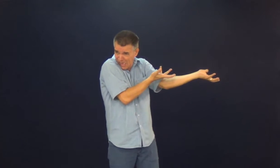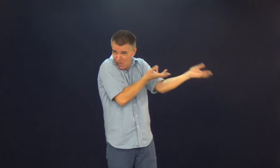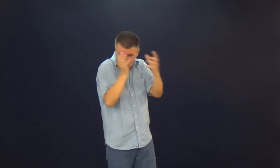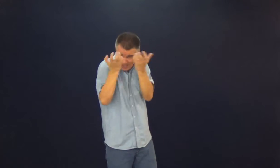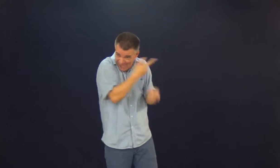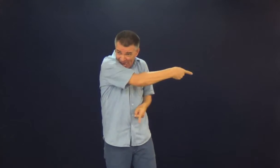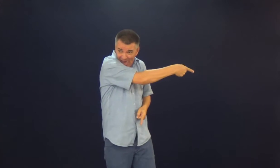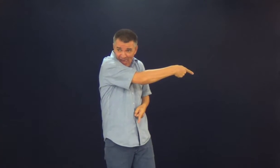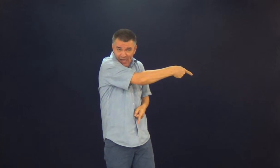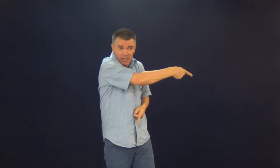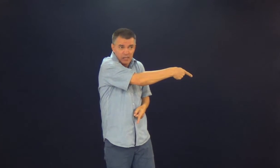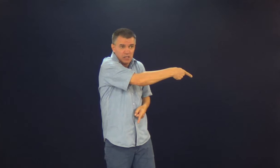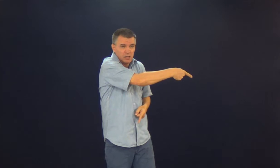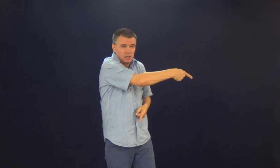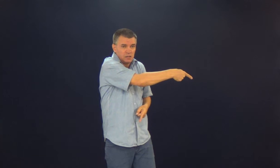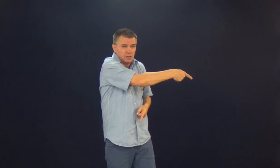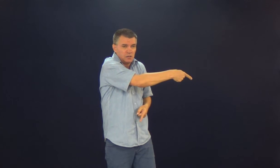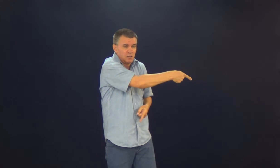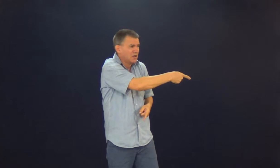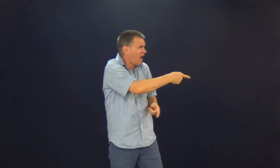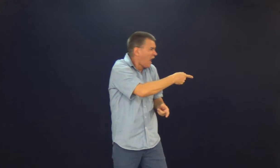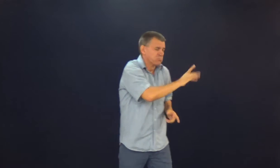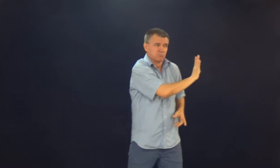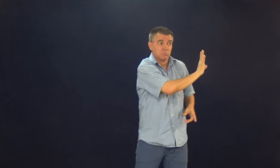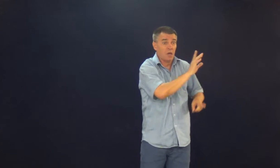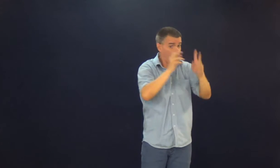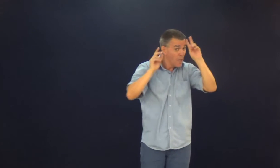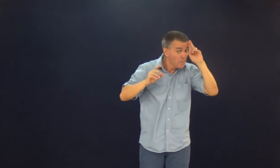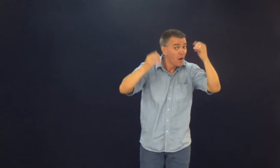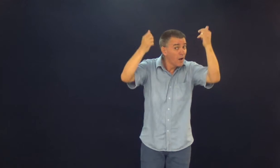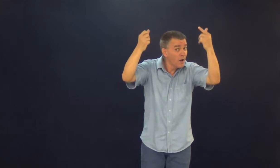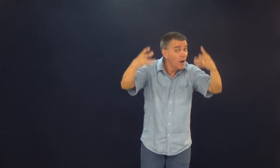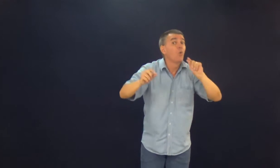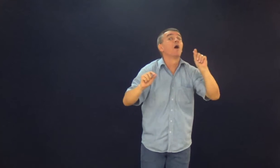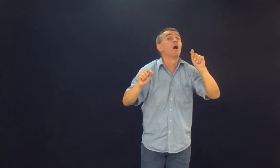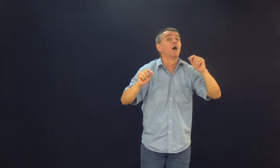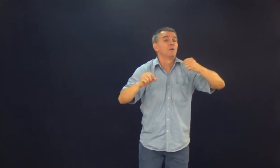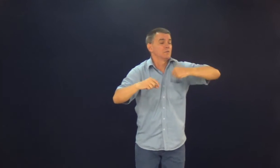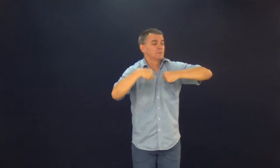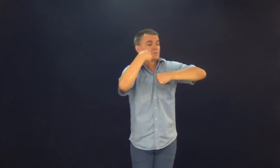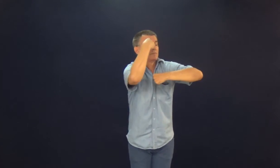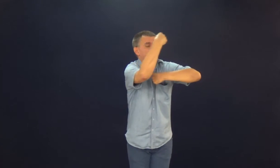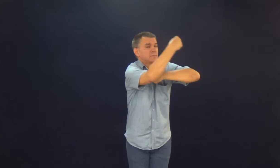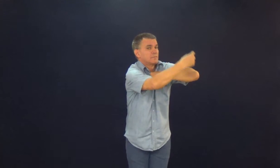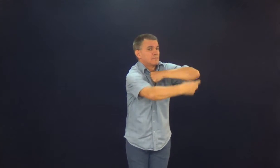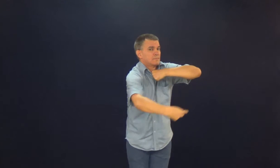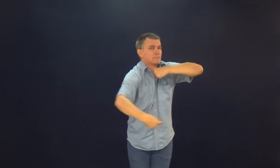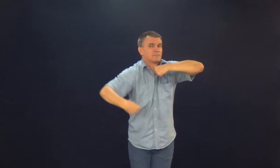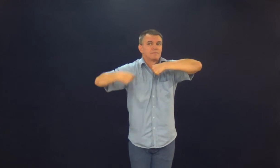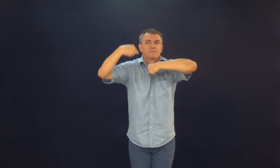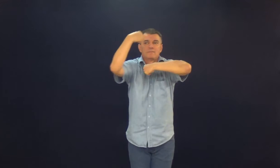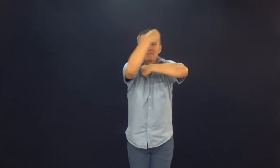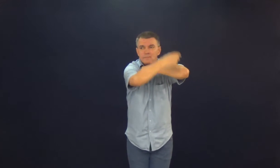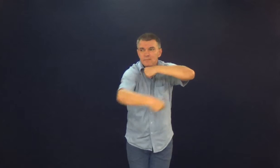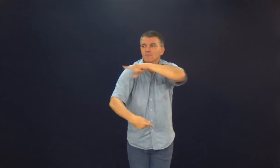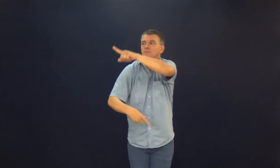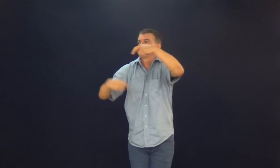você quer coisa mudou mesmo assim eu já disse eu já peguei sobre isso se protejam